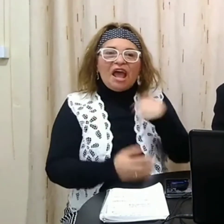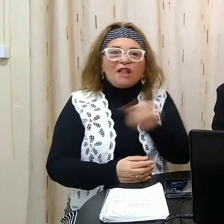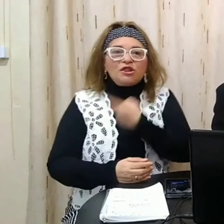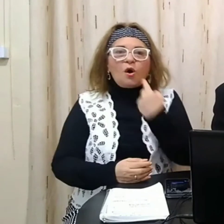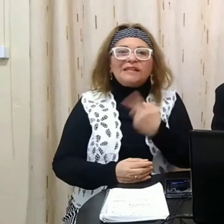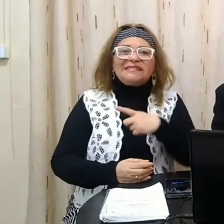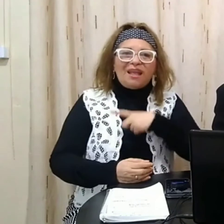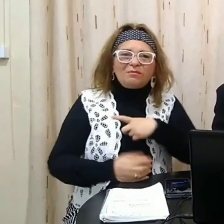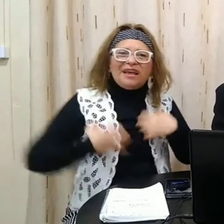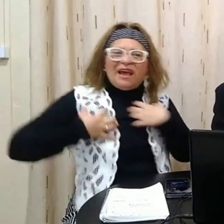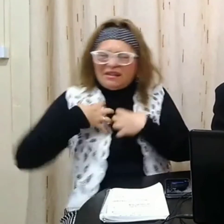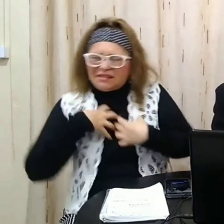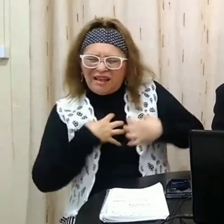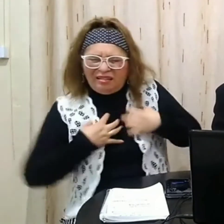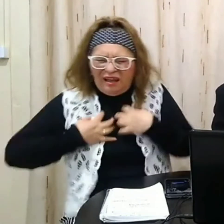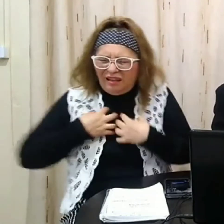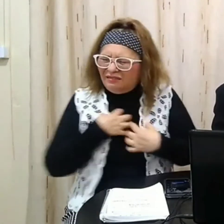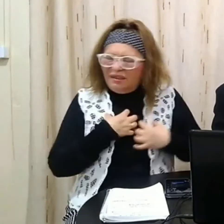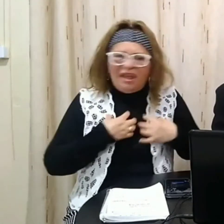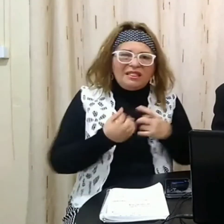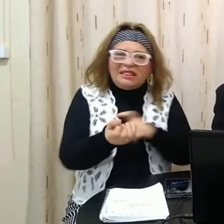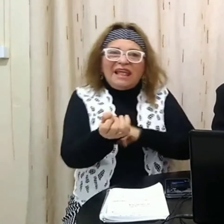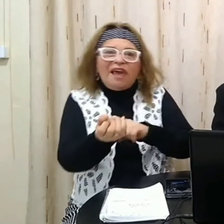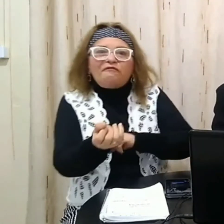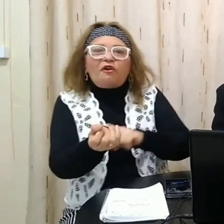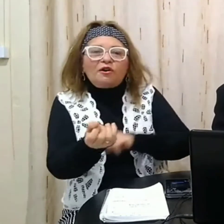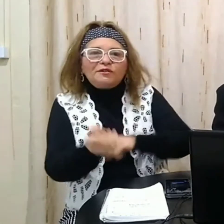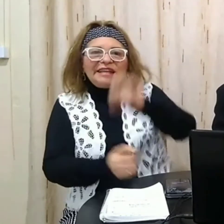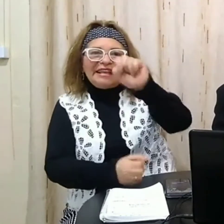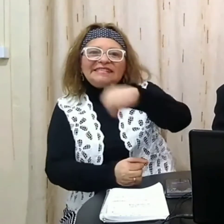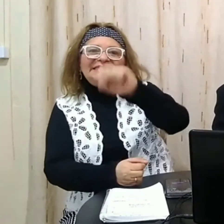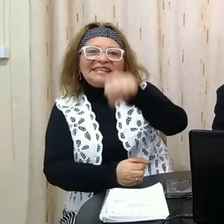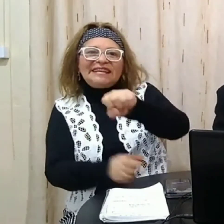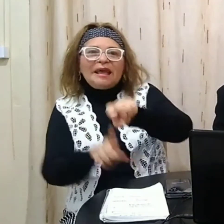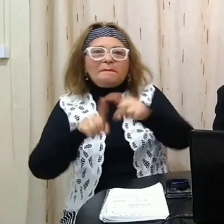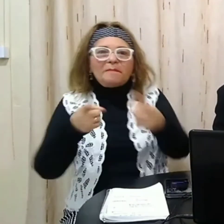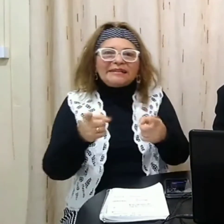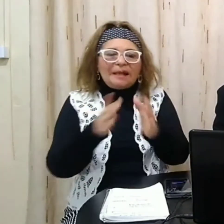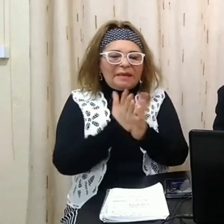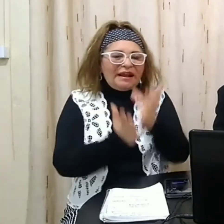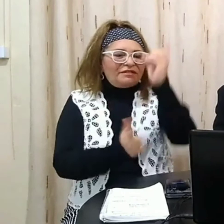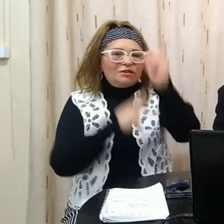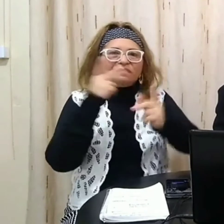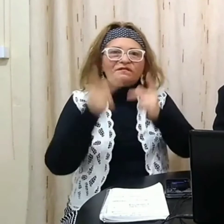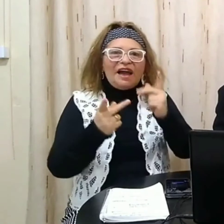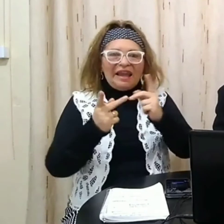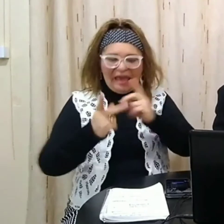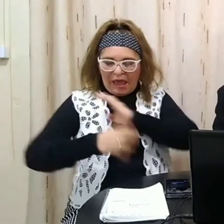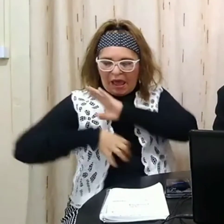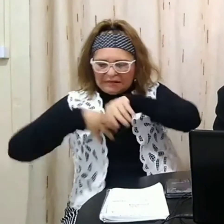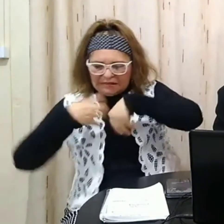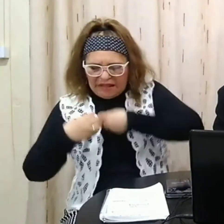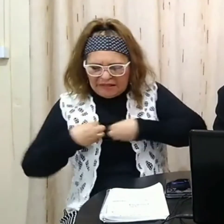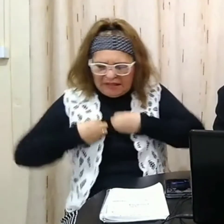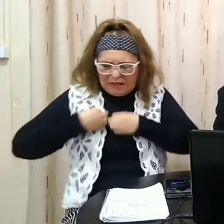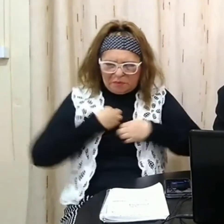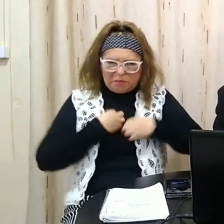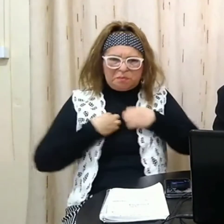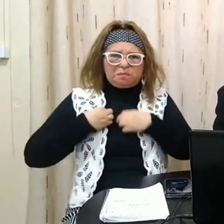humano tem ansiedades, ele fica ansioso com muitas coisas, mas a palavra de Deus diz: lançai sobre